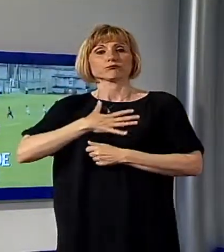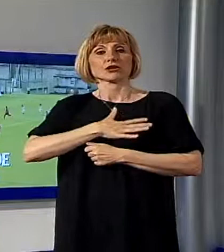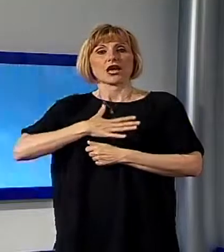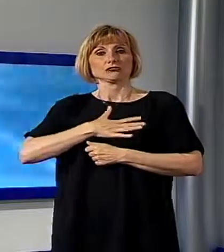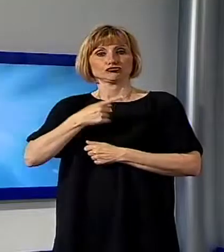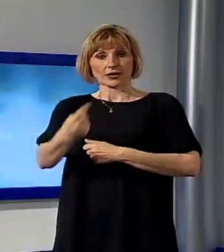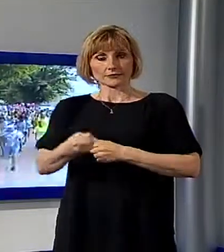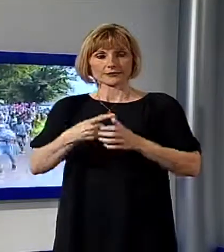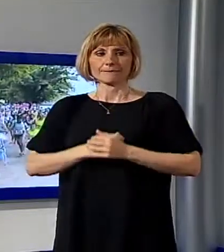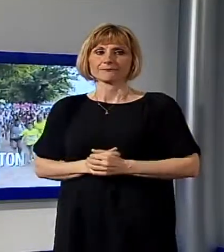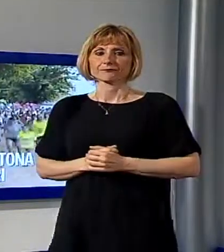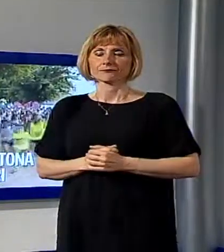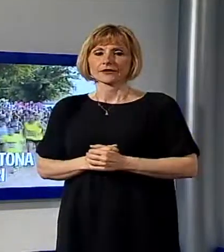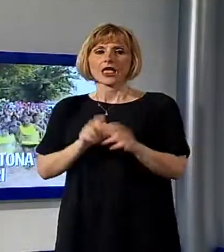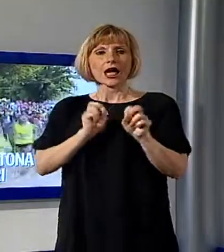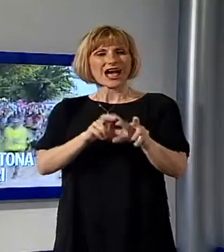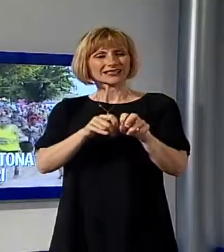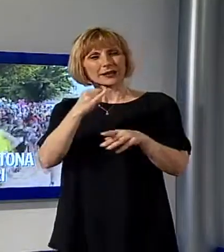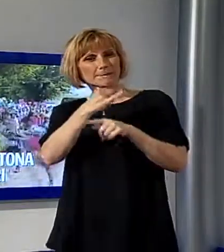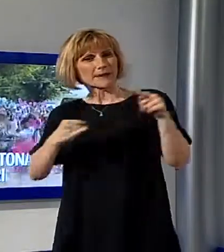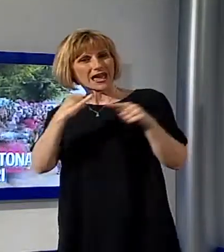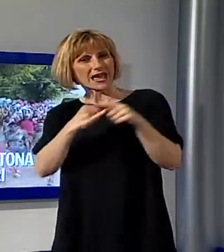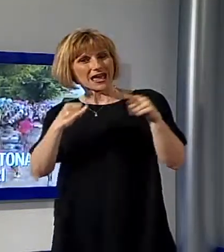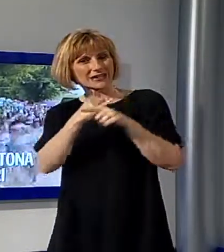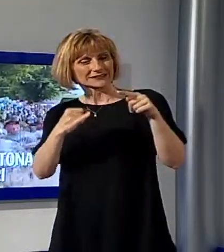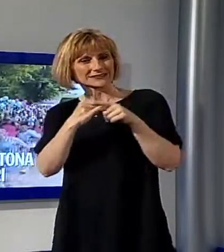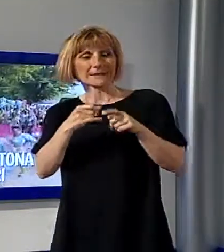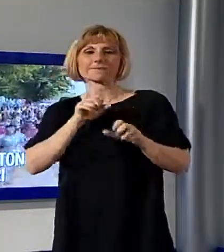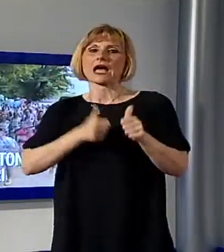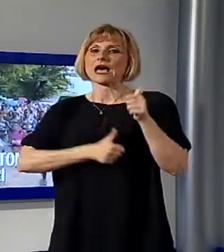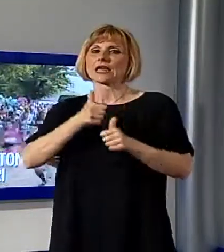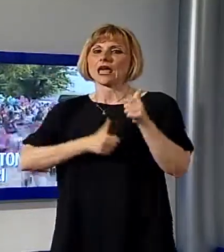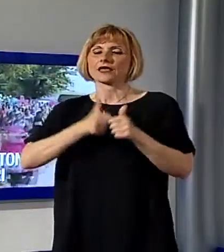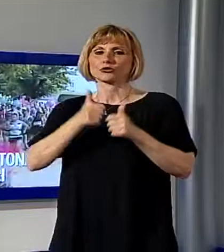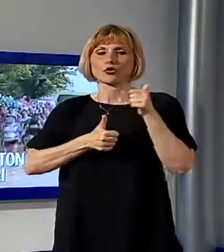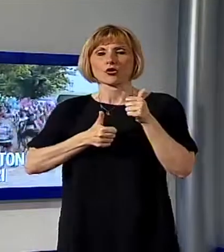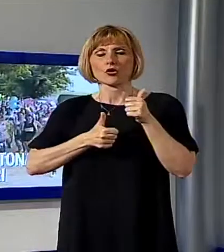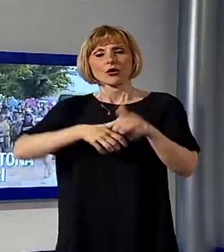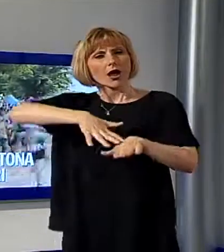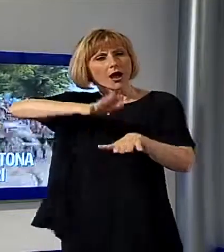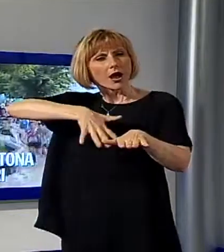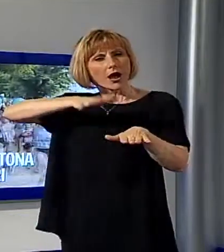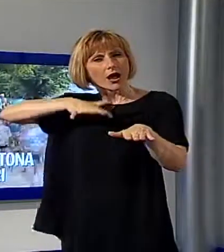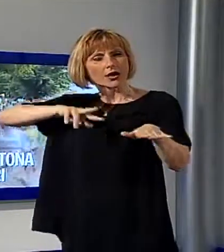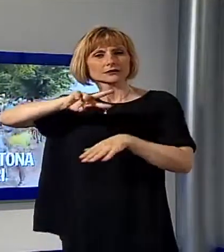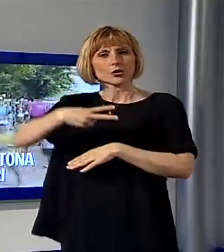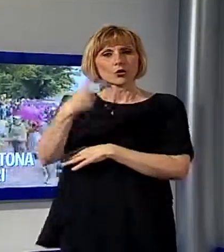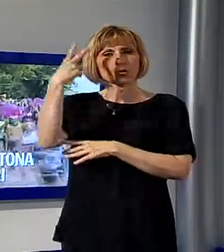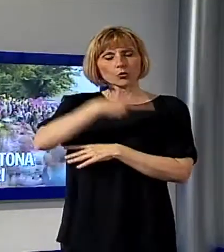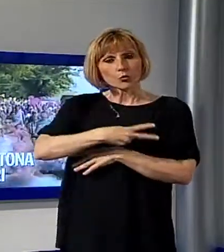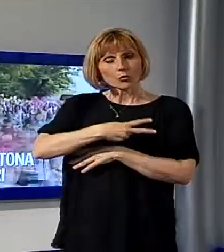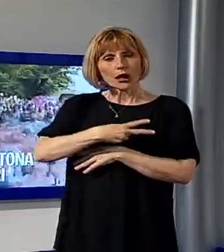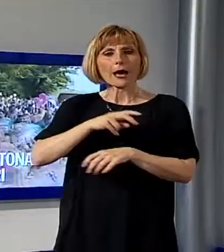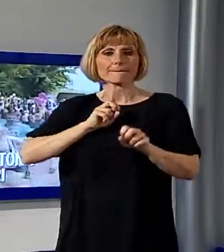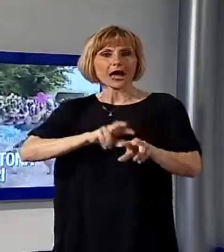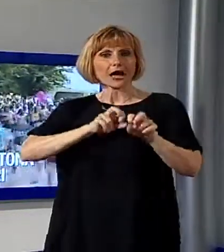Piacenza. L'atletica, una mezza maratona da grandi numeri, straordinario successo della seconda Lucca Half